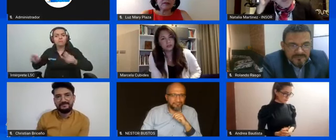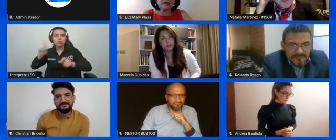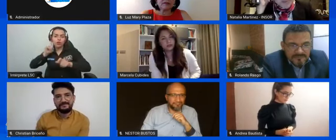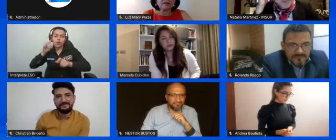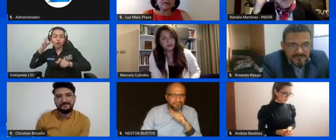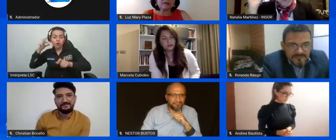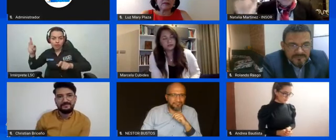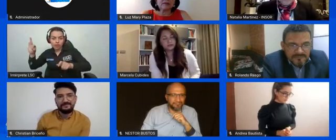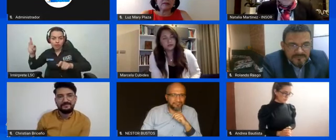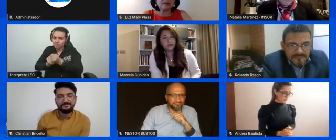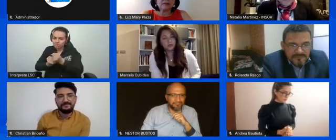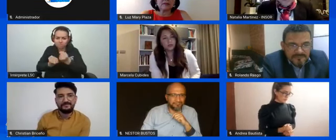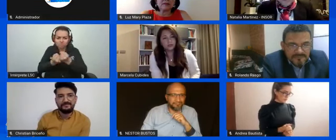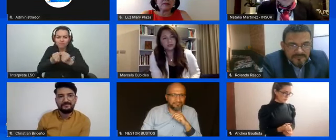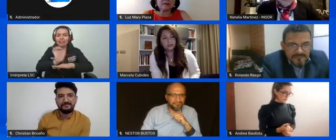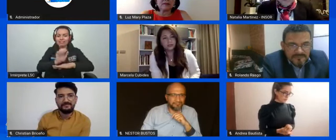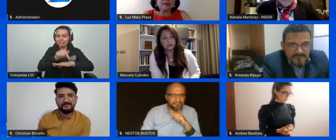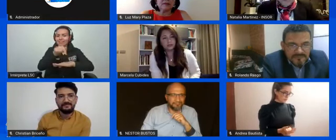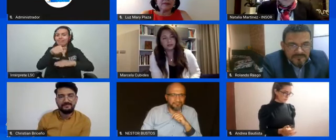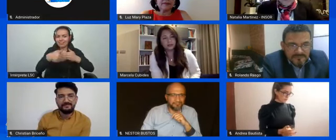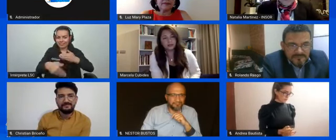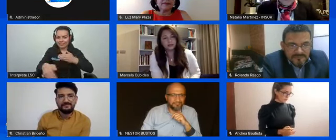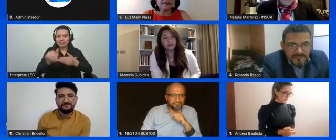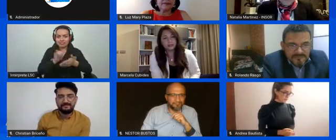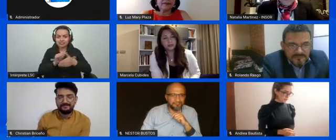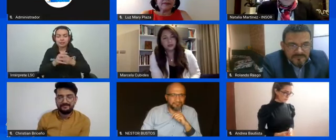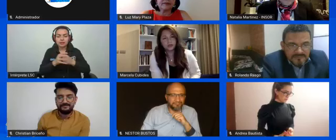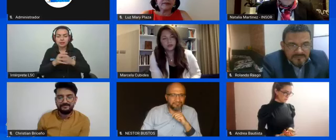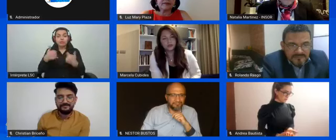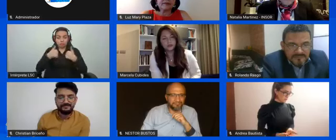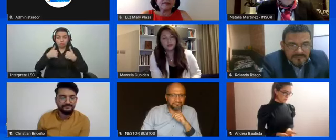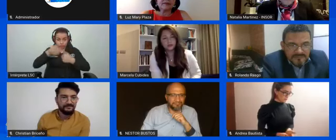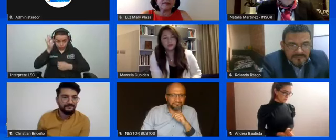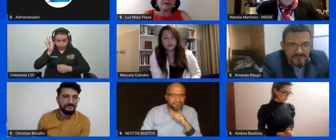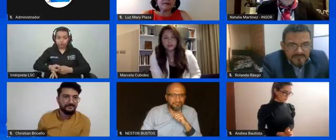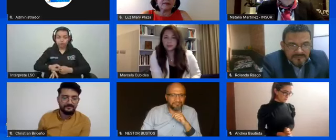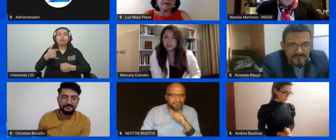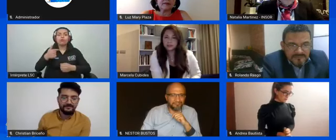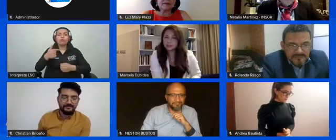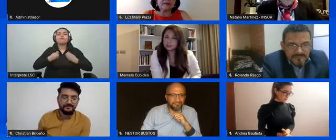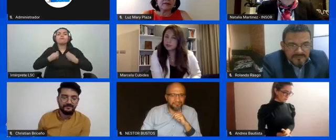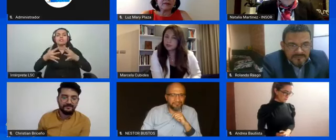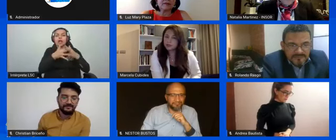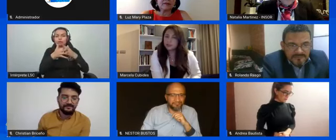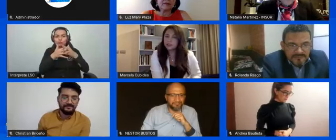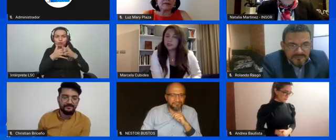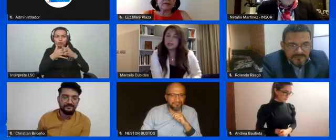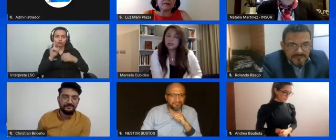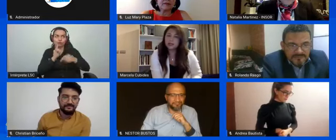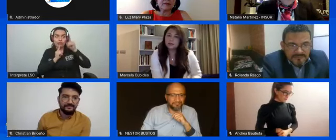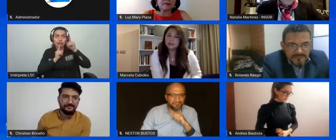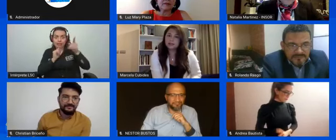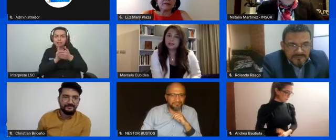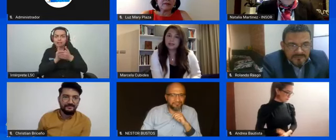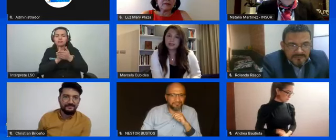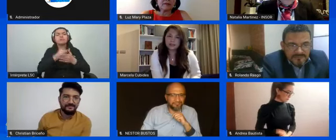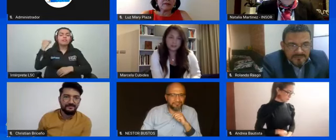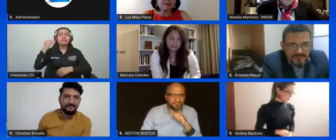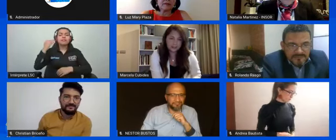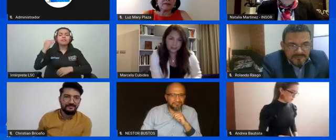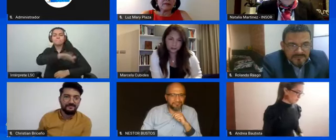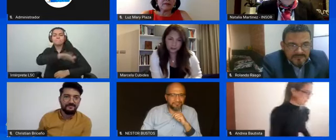ese momento cuando me llamaron del Ministerio de Educación, en su momento estaba la ministra Gina Parodi. para que